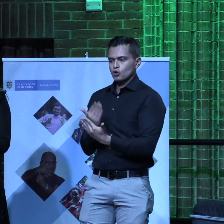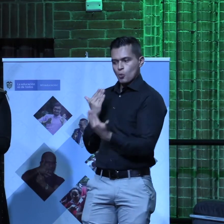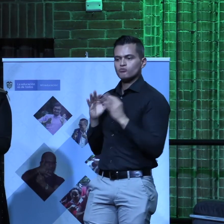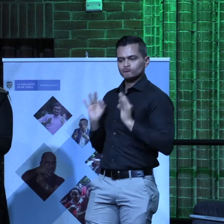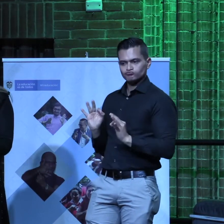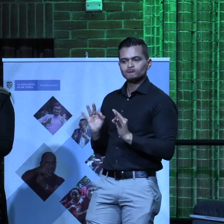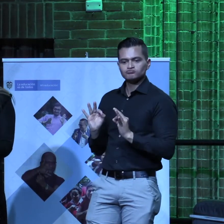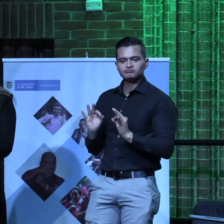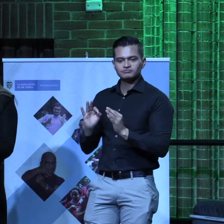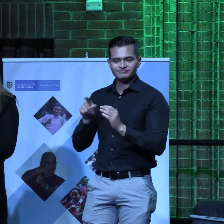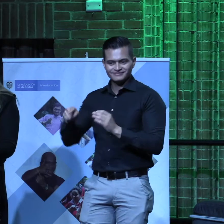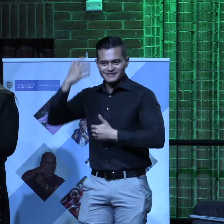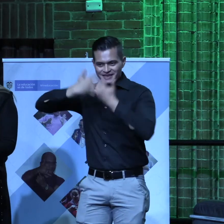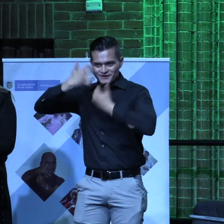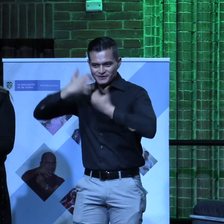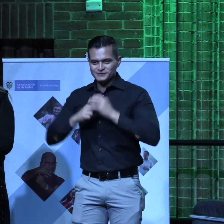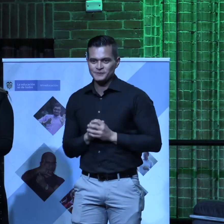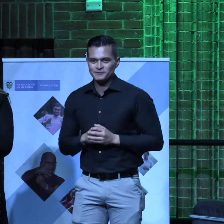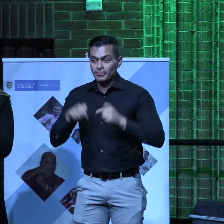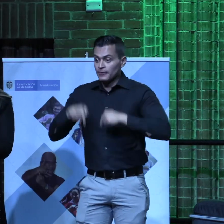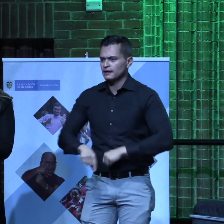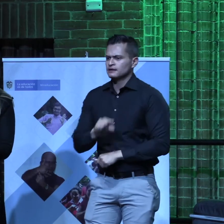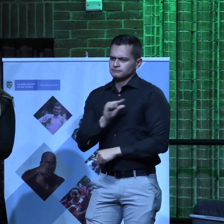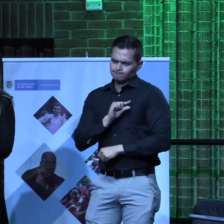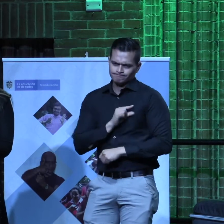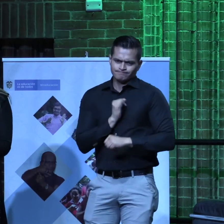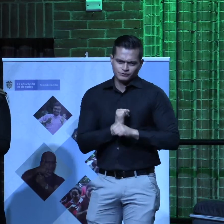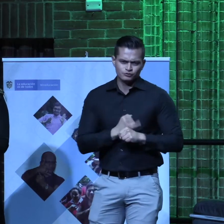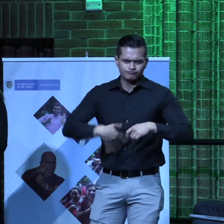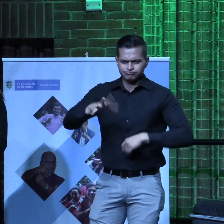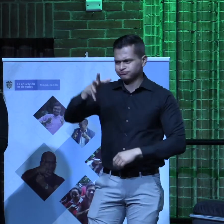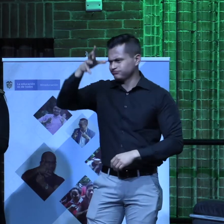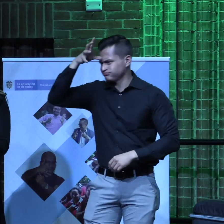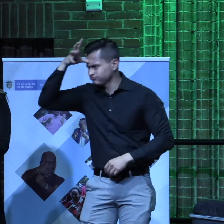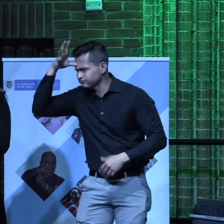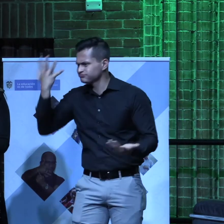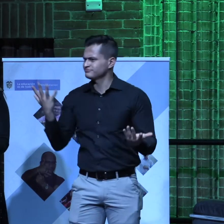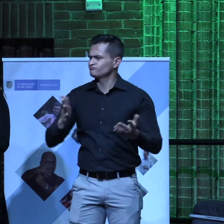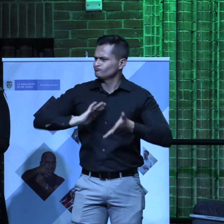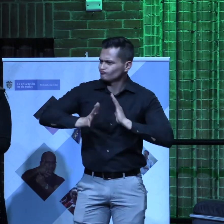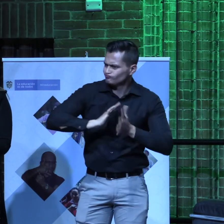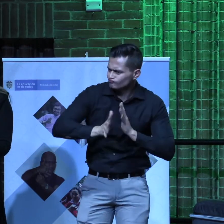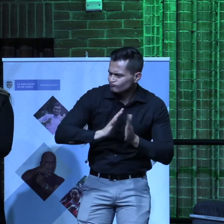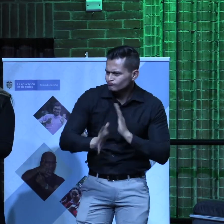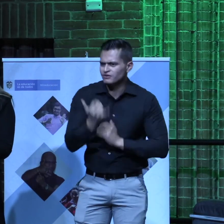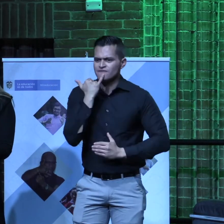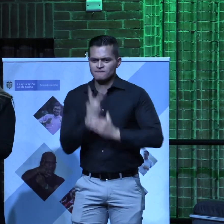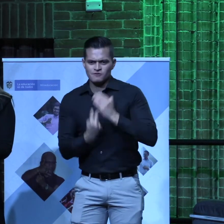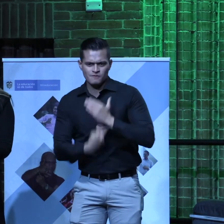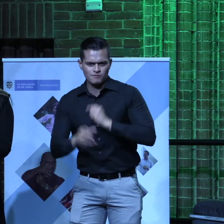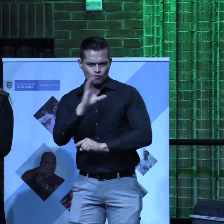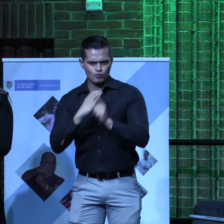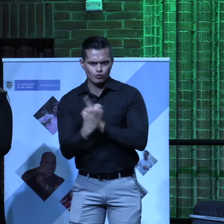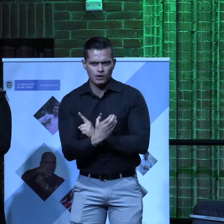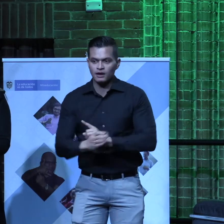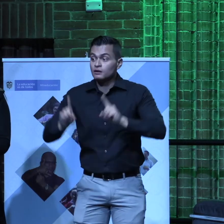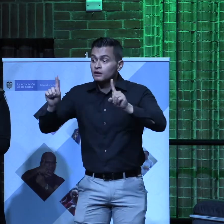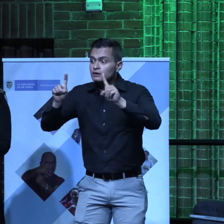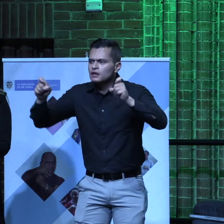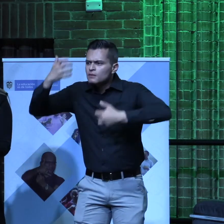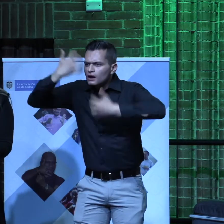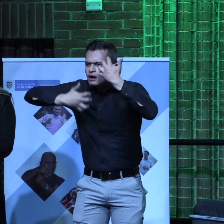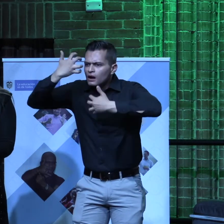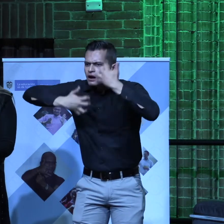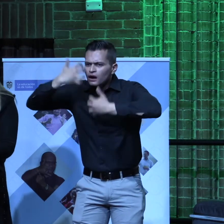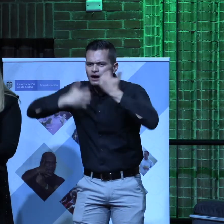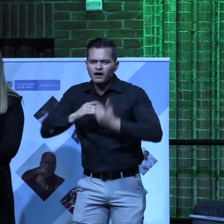de calidad. El instituto, por supuesto, es experto en lengua, es experto en oferta bilingüe y bicultural, pero el experto en el país en evaluaciones es el